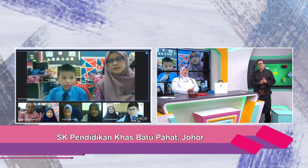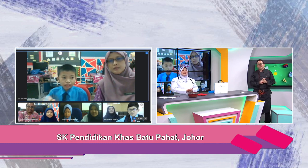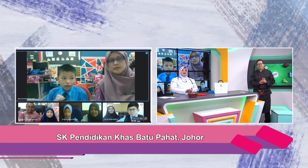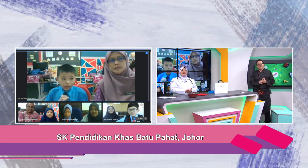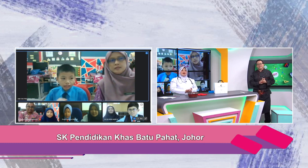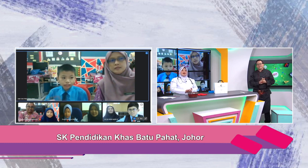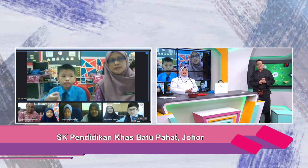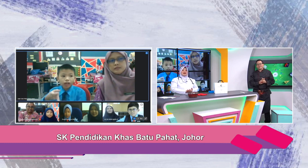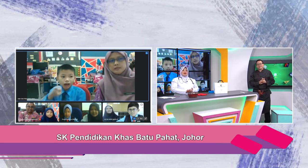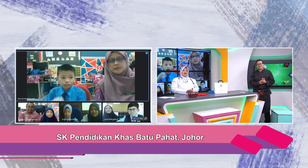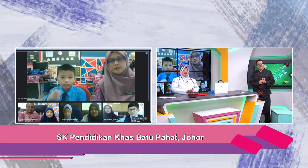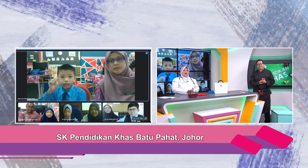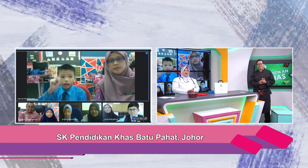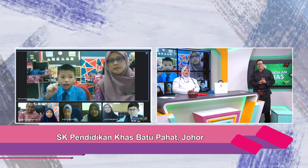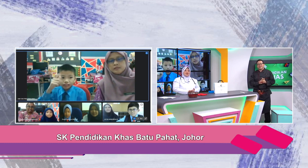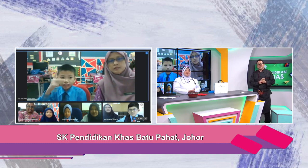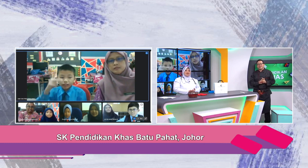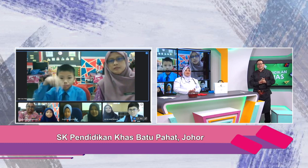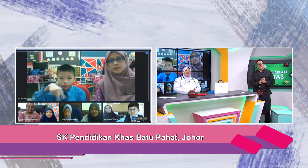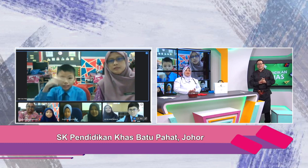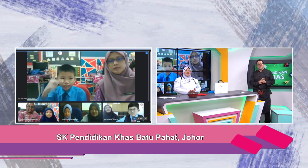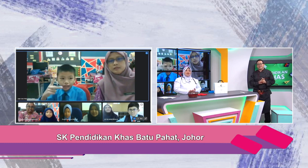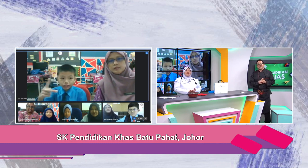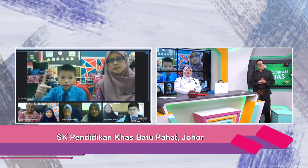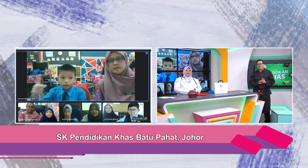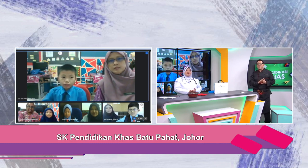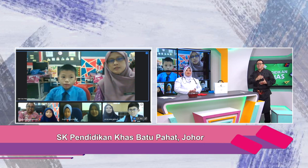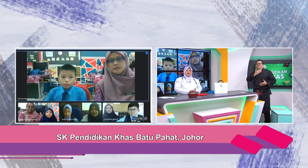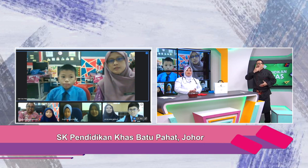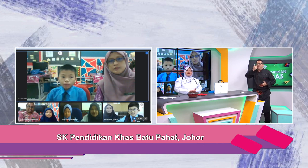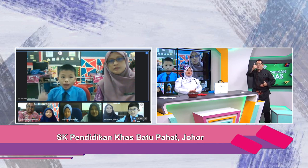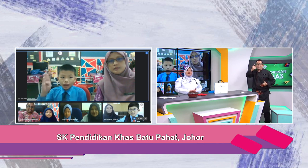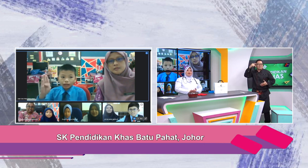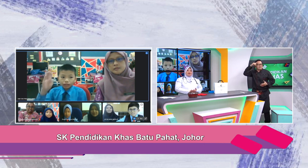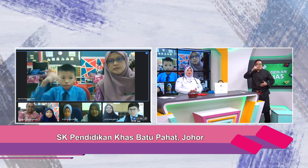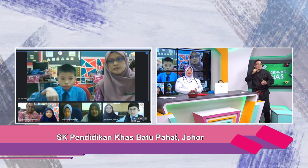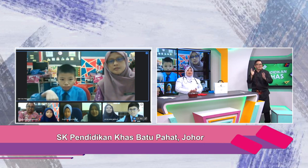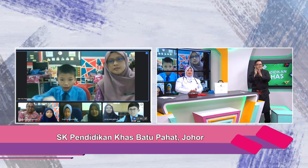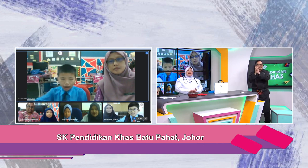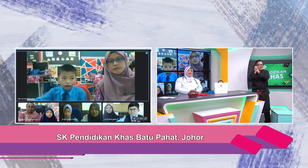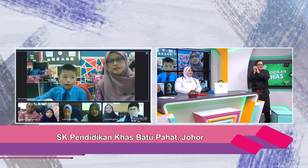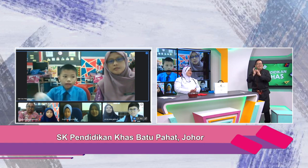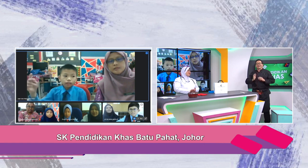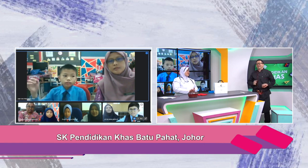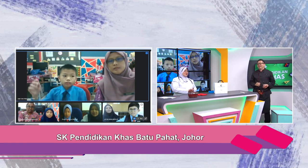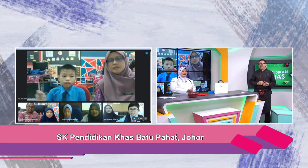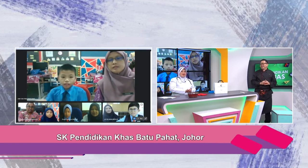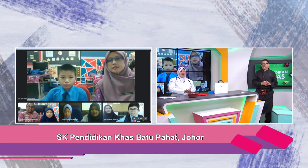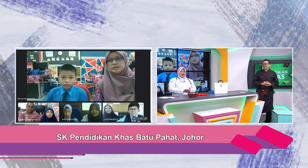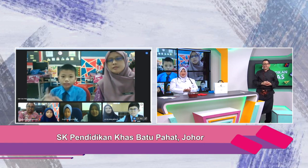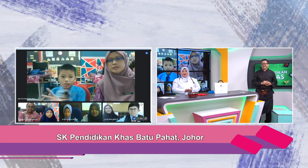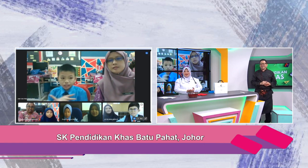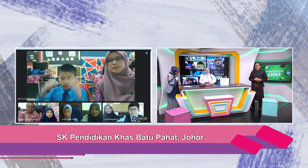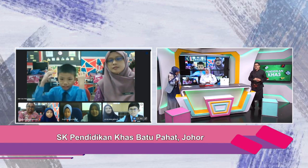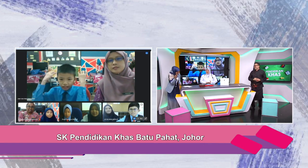Yung Bing, saya Tami, AKPK. Terbaik, Peng Peng. Tahniah. Baik,